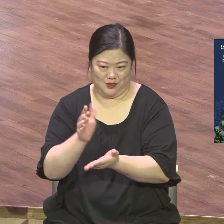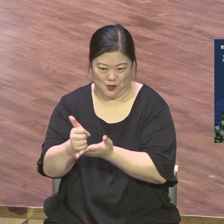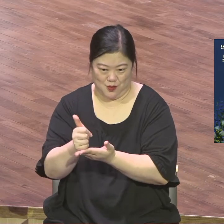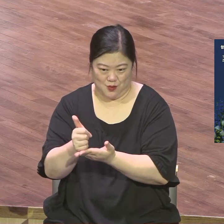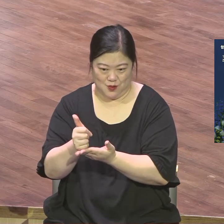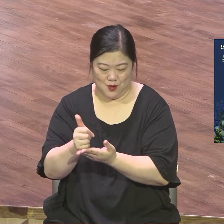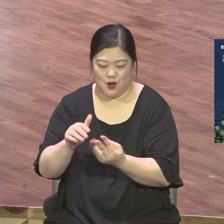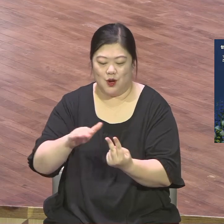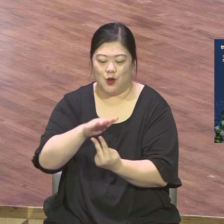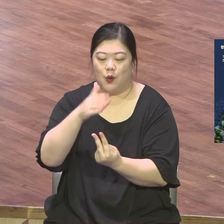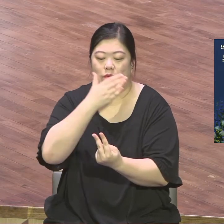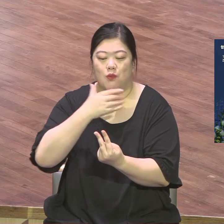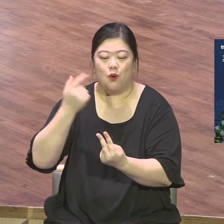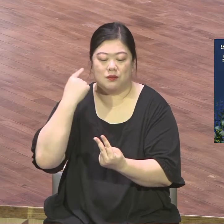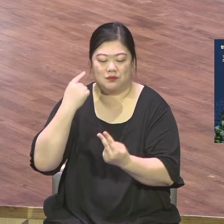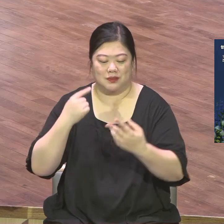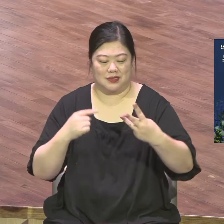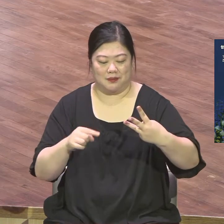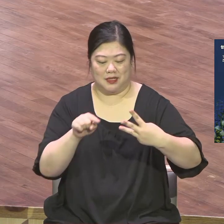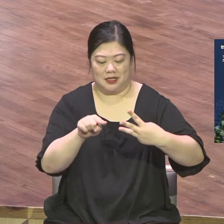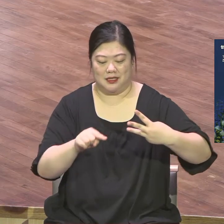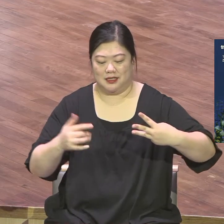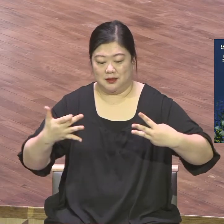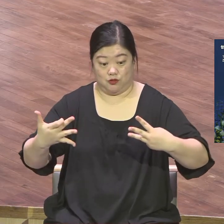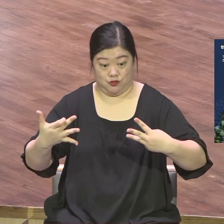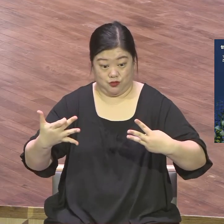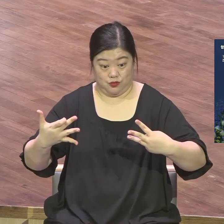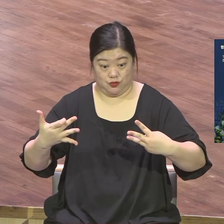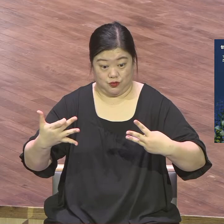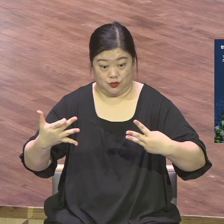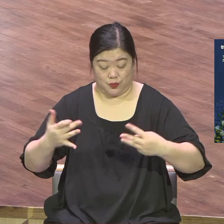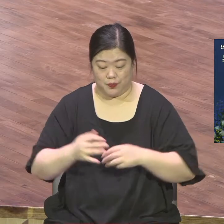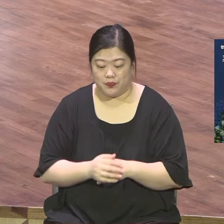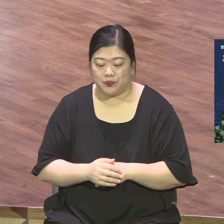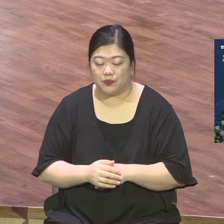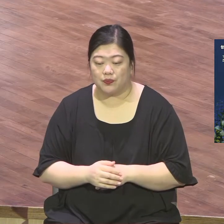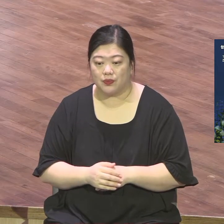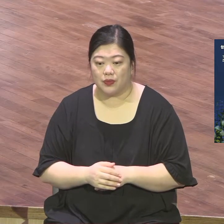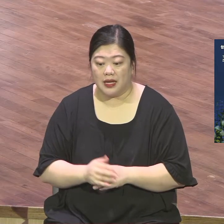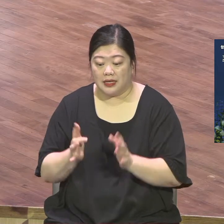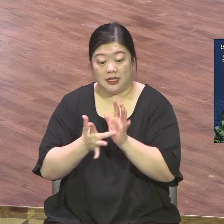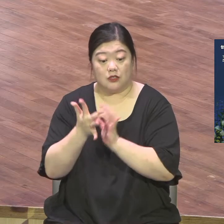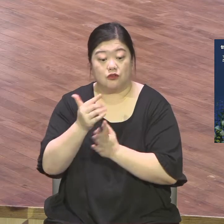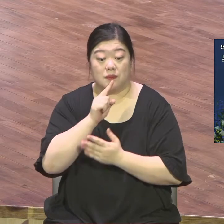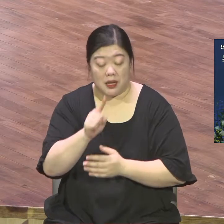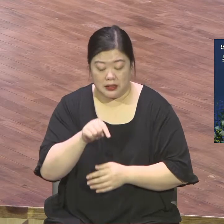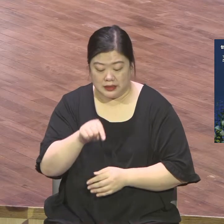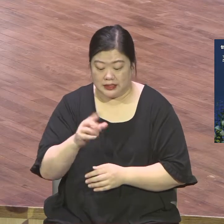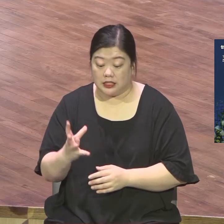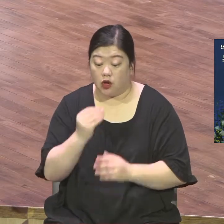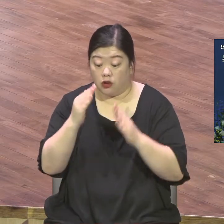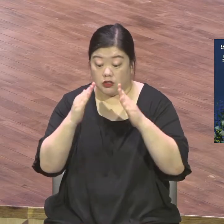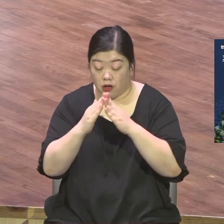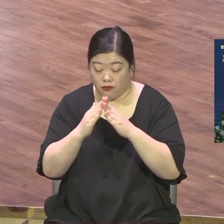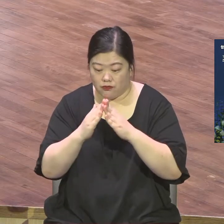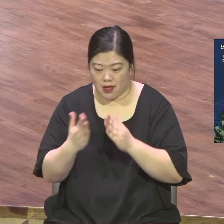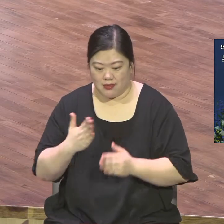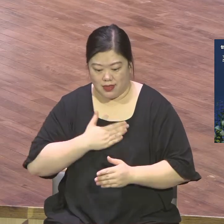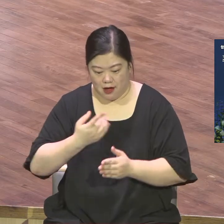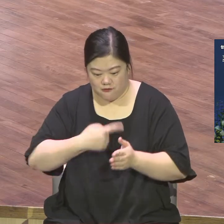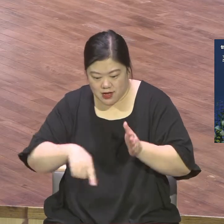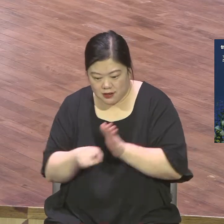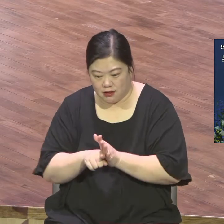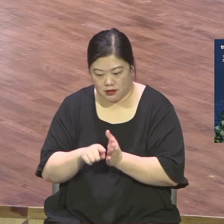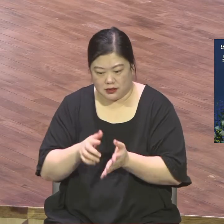3장 19절에 뭐라 했어요? 이 성경은 나를 기록했다. 그래서 여러분이 한 부분에 은혜 받았다가 중요한 것이 아니라